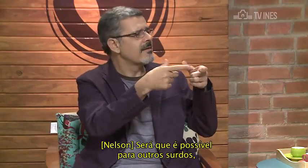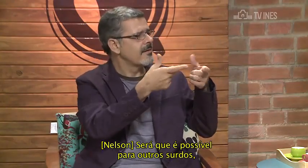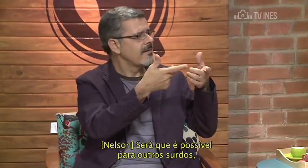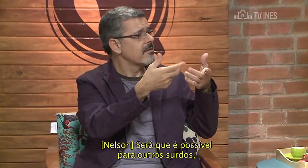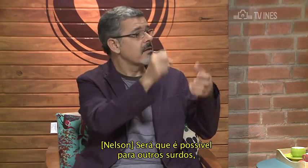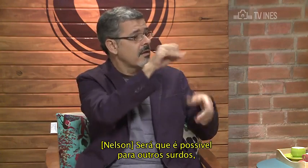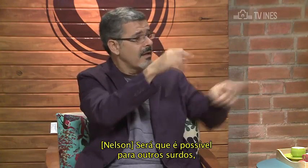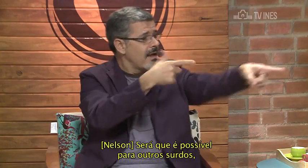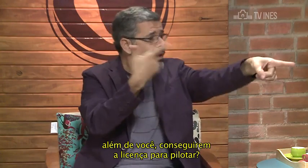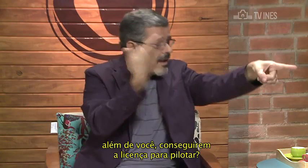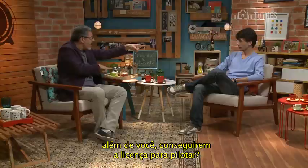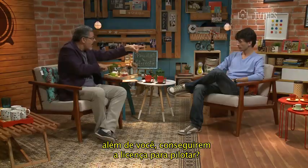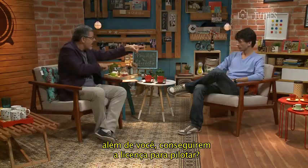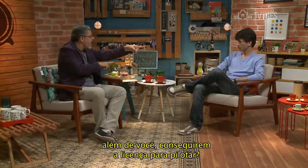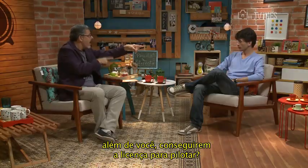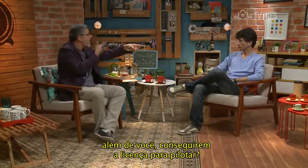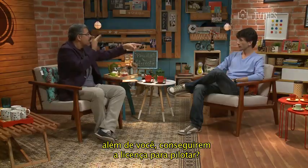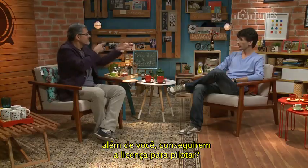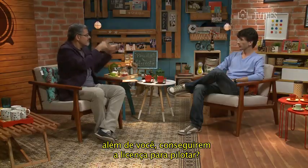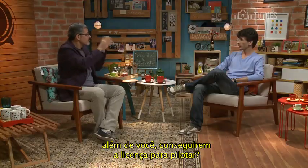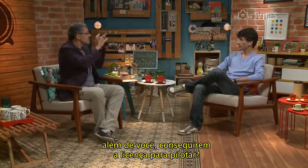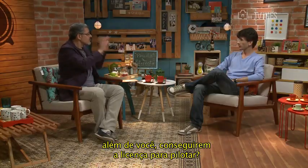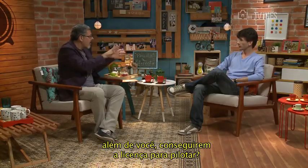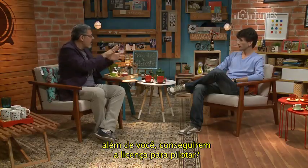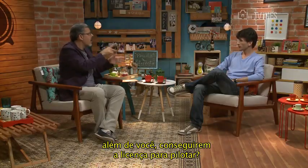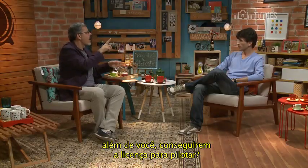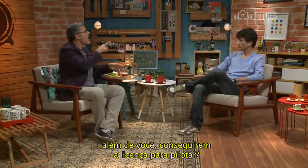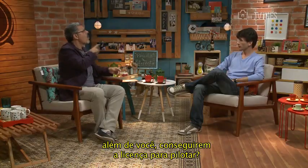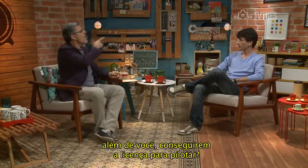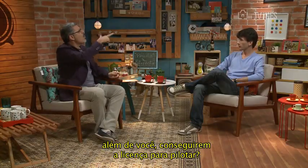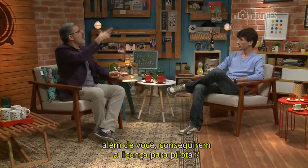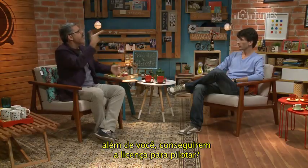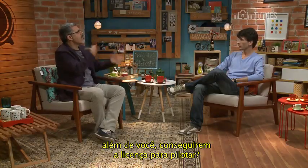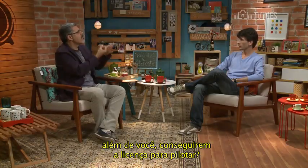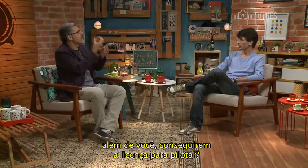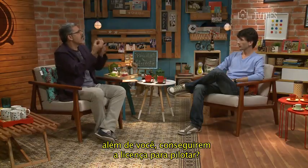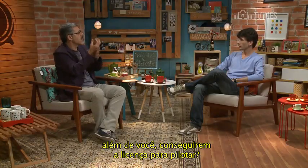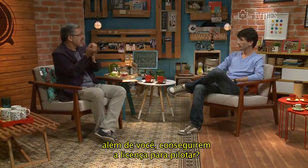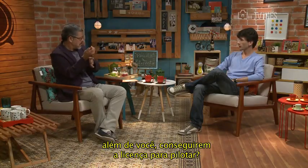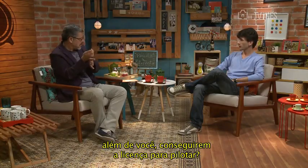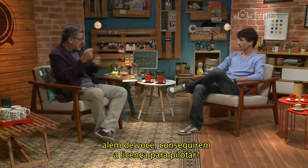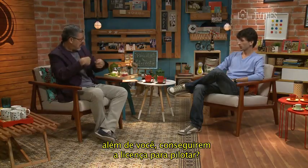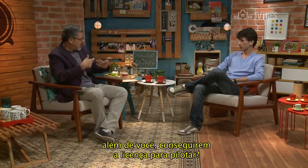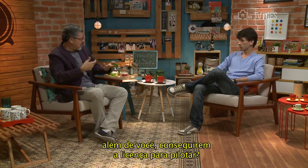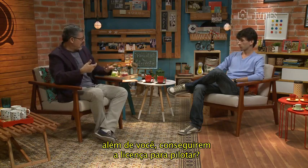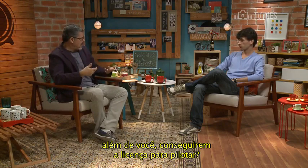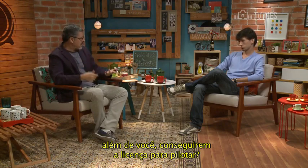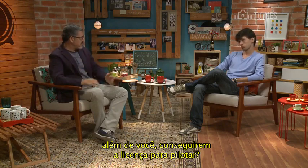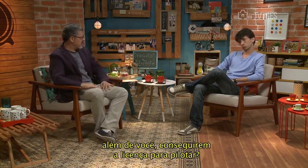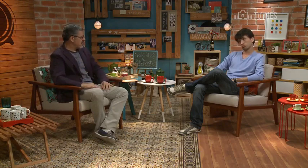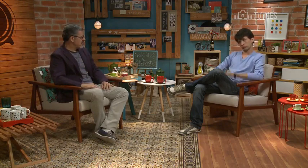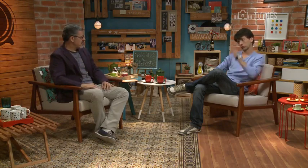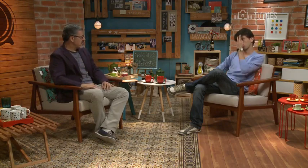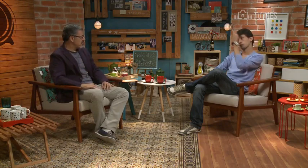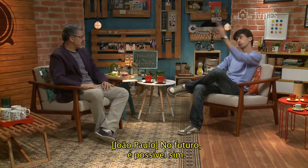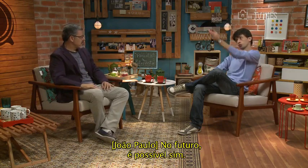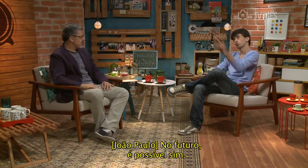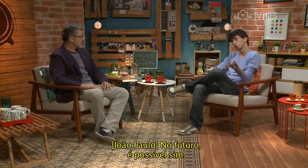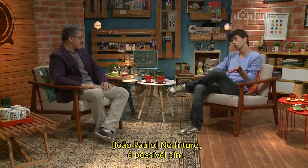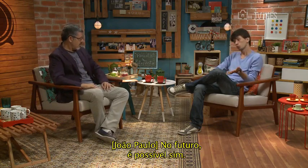outros surdos além de você e conseguirem a licença para pilotar no